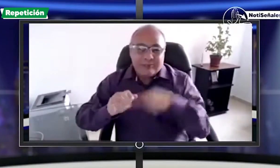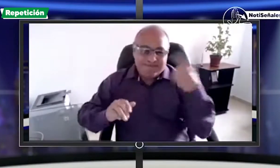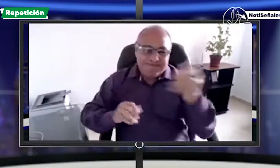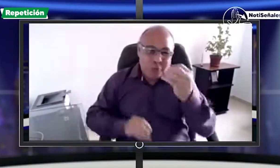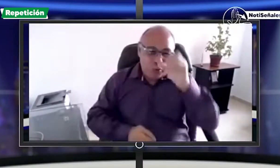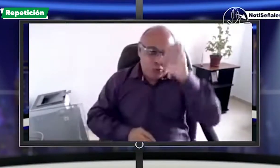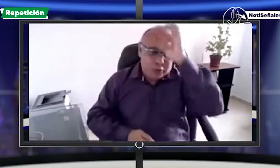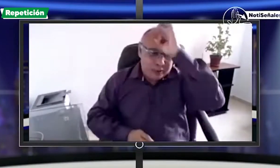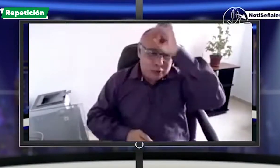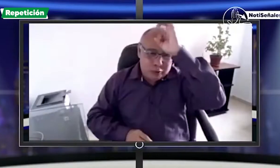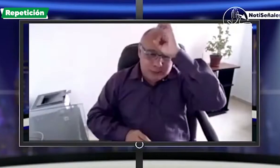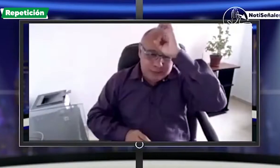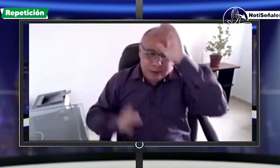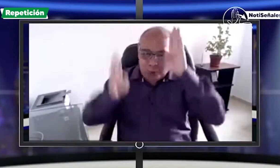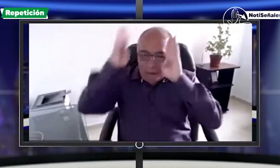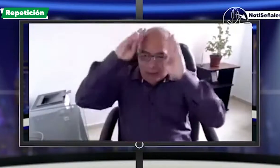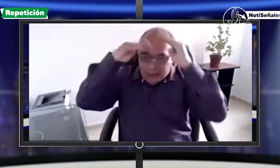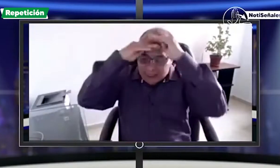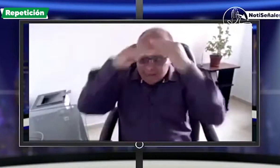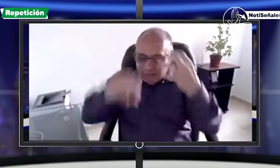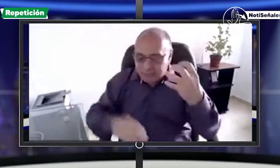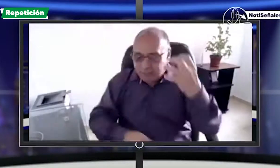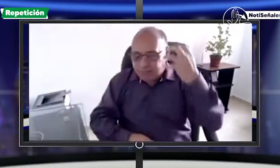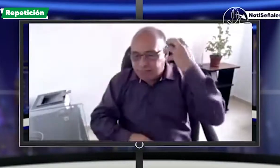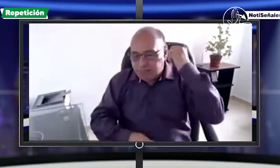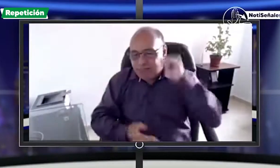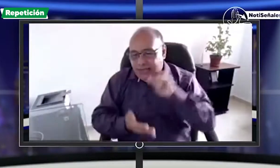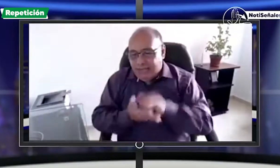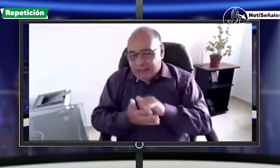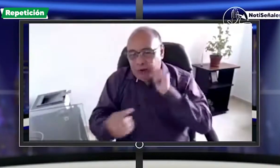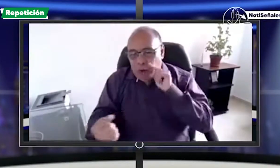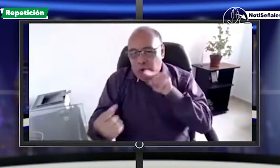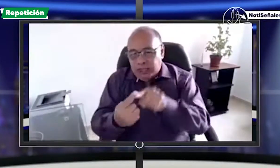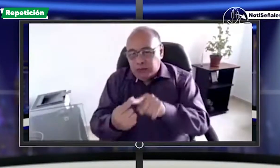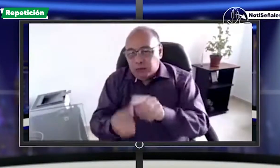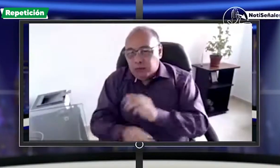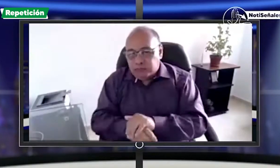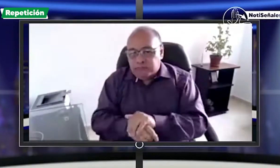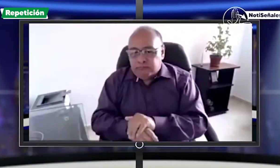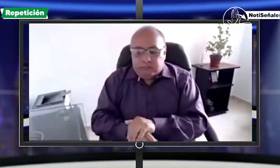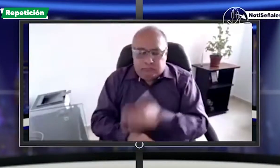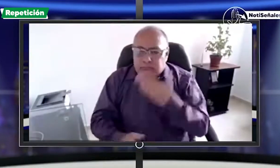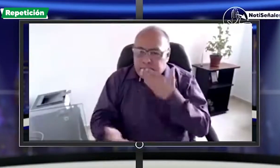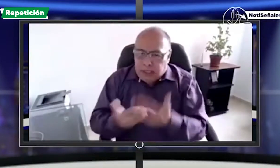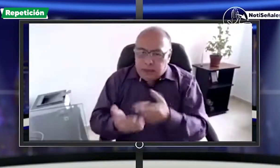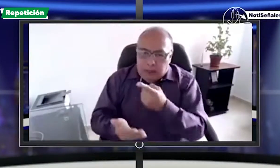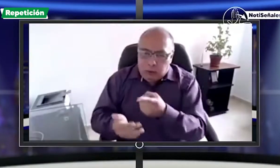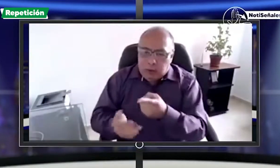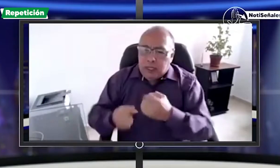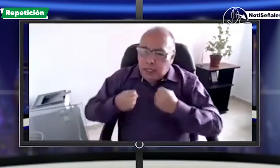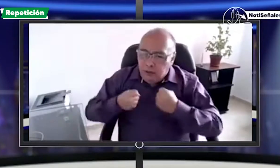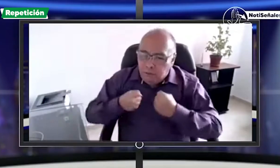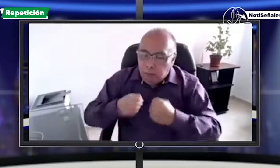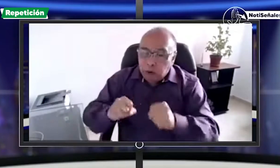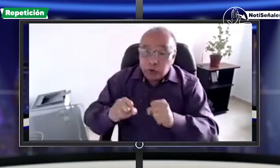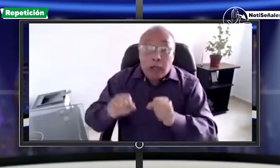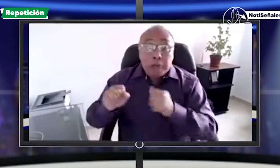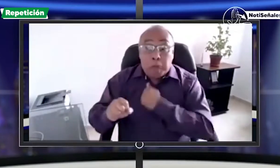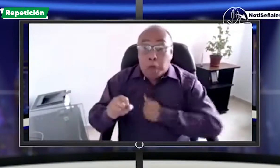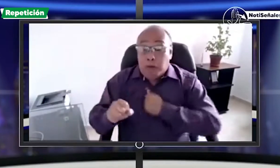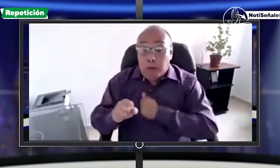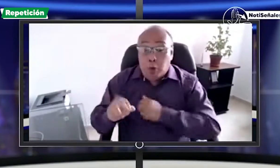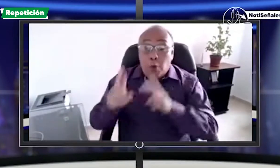del intérprete de sus funciones también del modelo lingüístico porque todavía hay muchos paradigmas muy antiguos a este